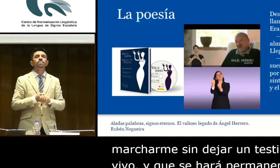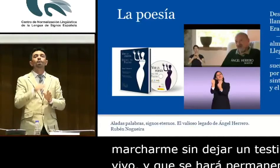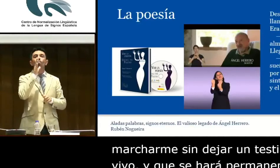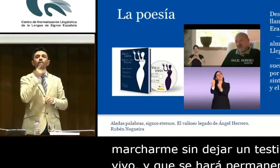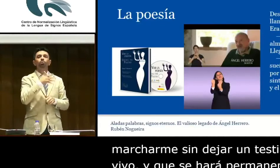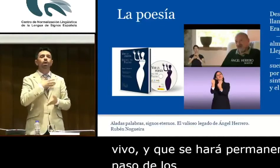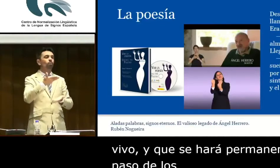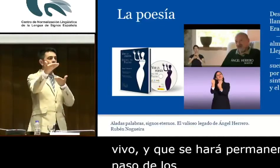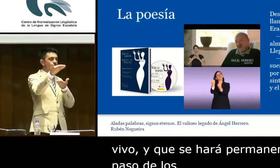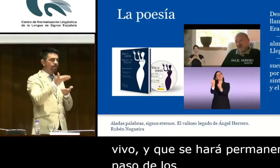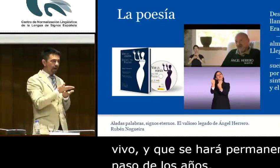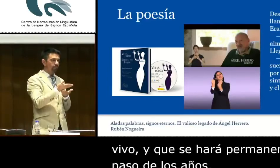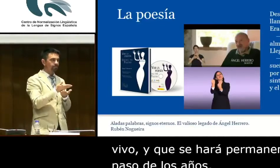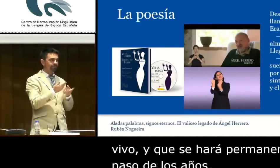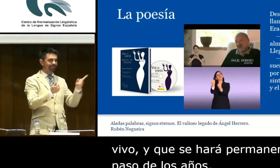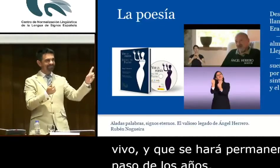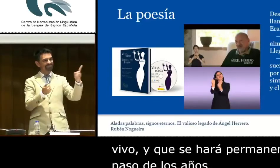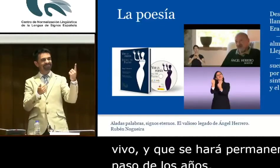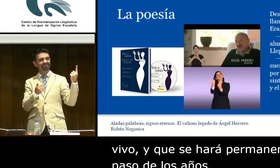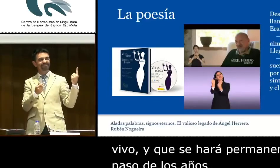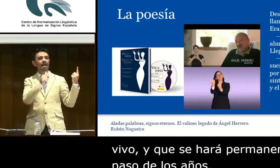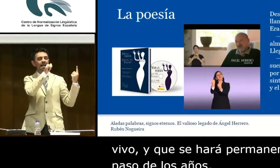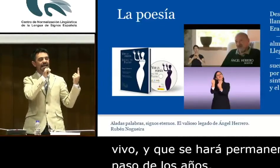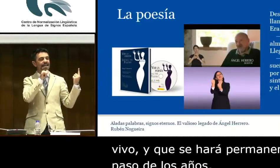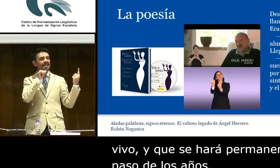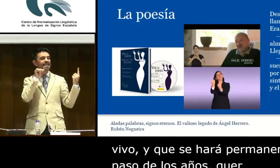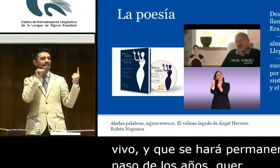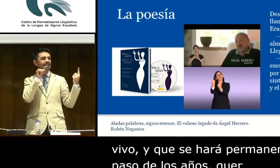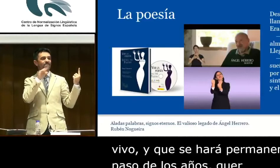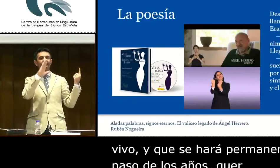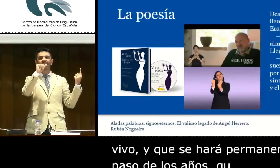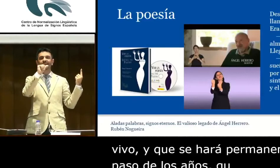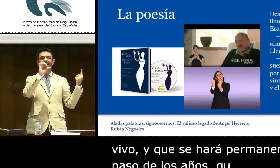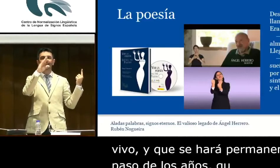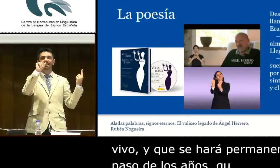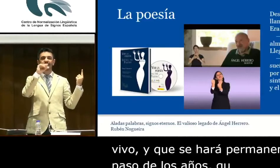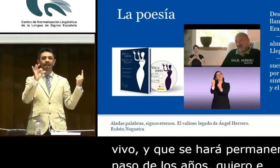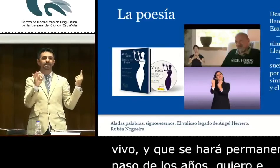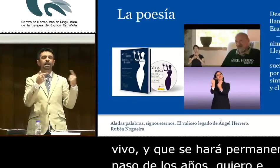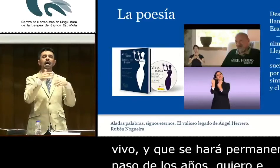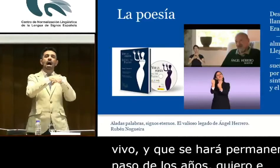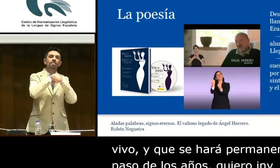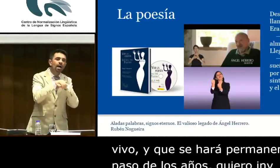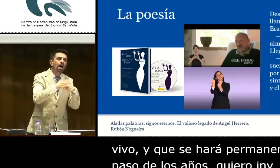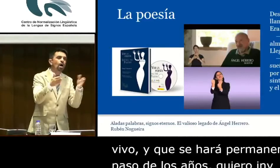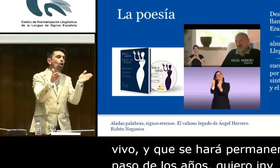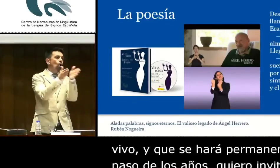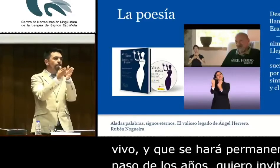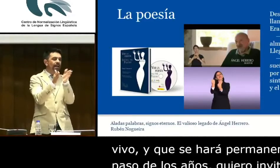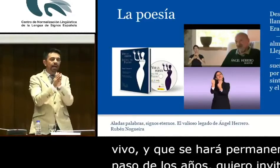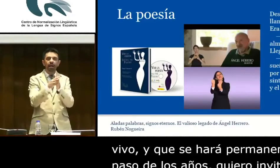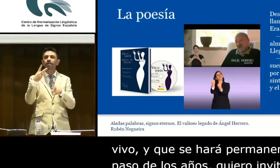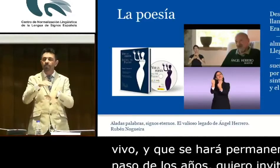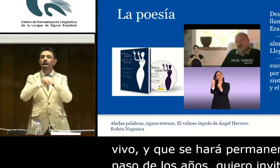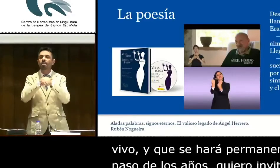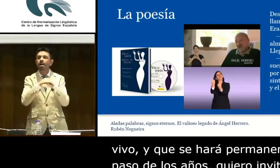Quiero invitar a que se acerque a mi amiga, compañera, que también lo fue de